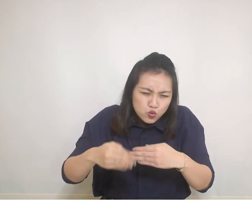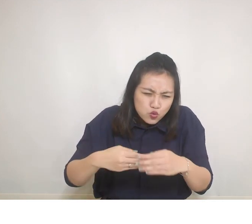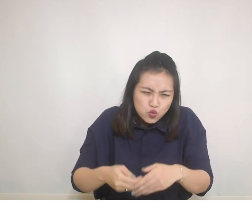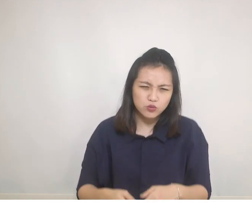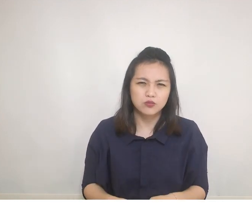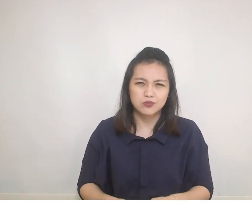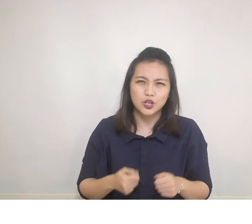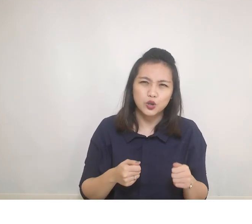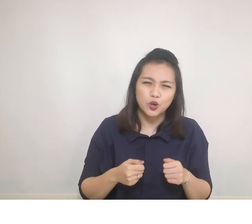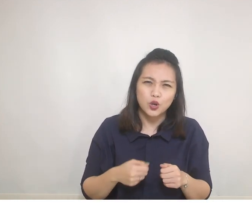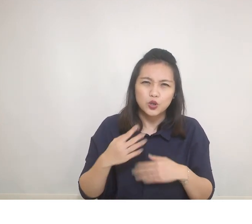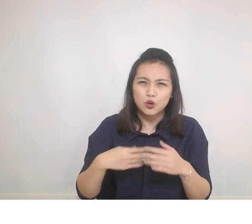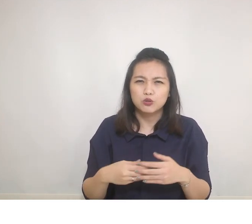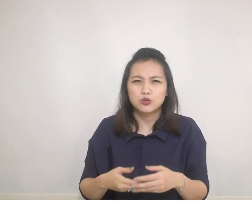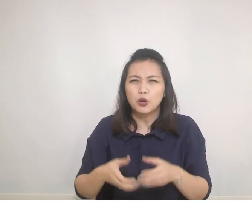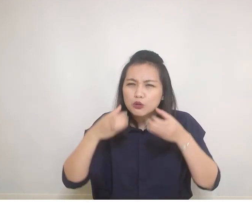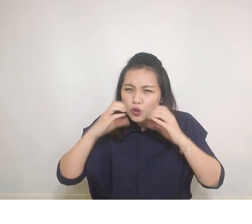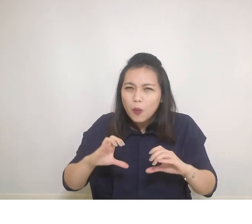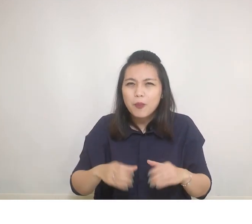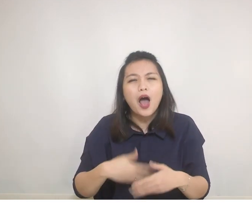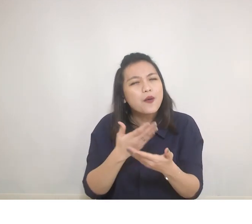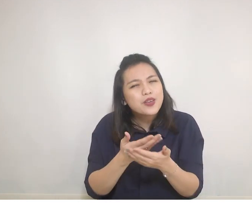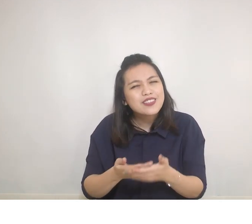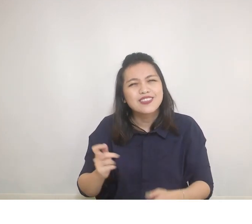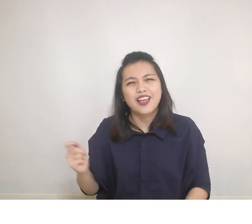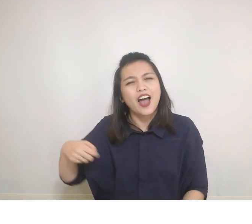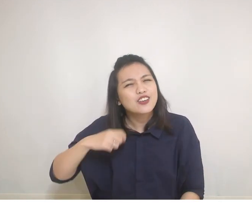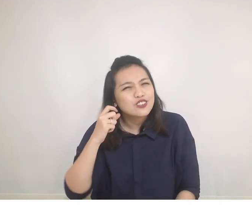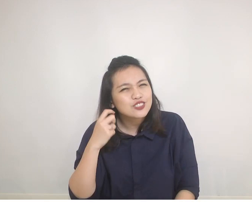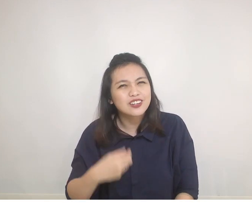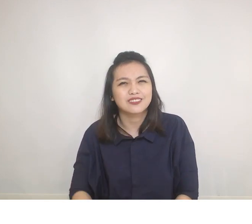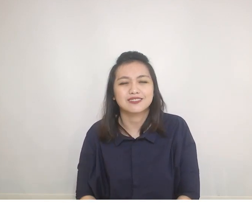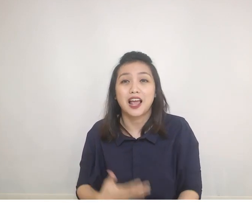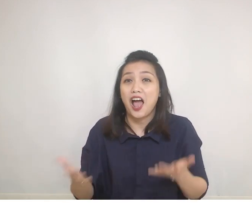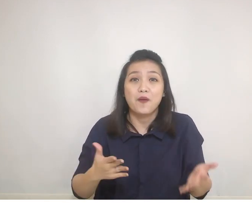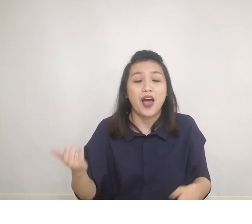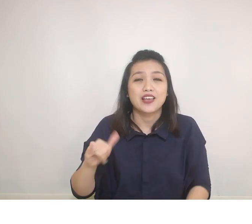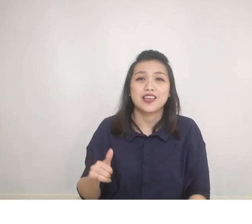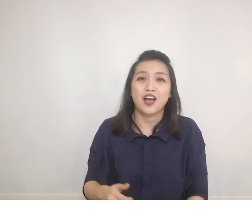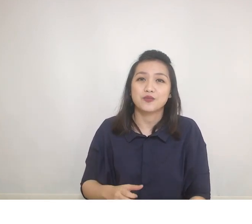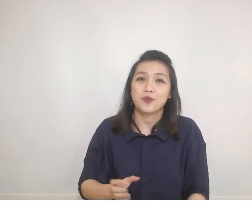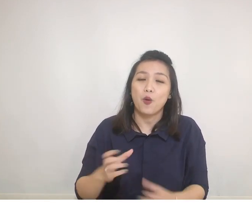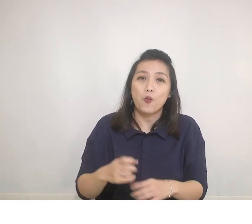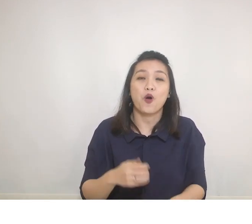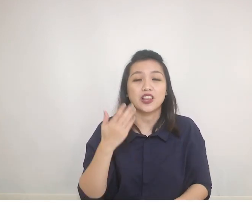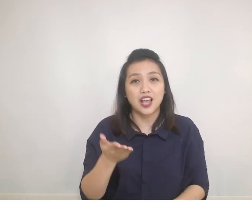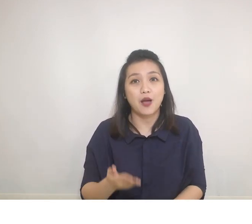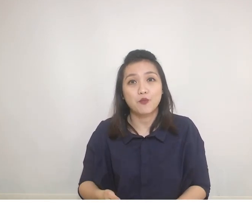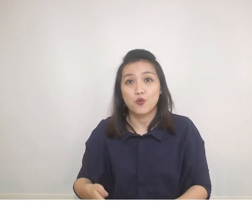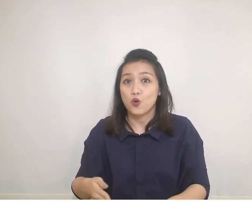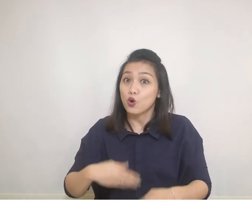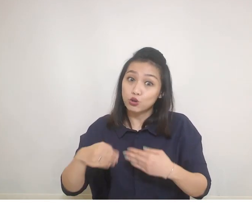Dan pada saat setengah 10 jam 10 istri pulang ya sudah selesai ketemuan sebentar sudah